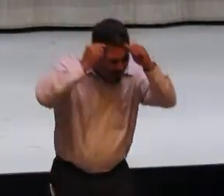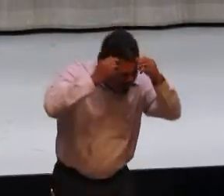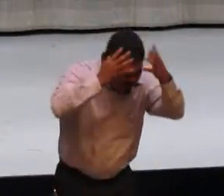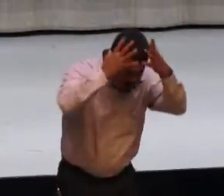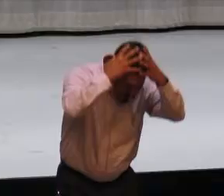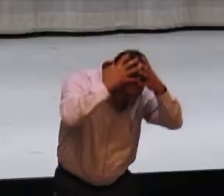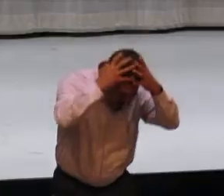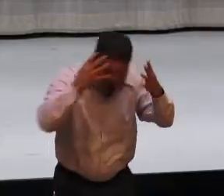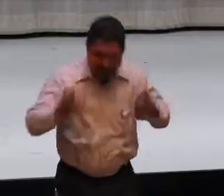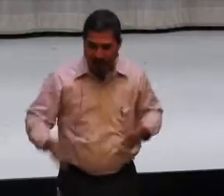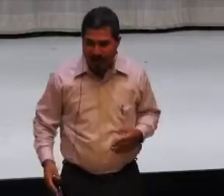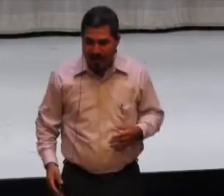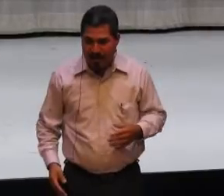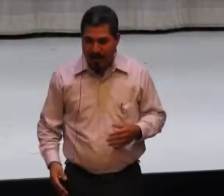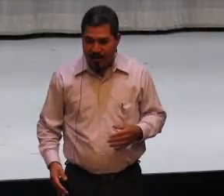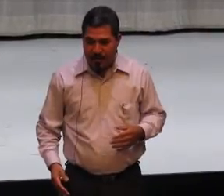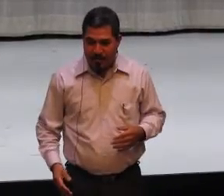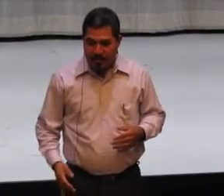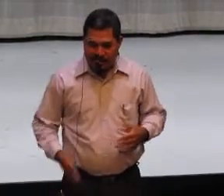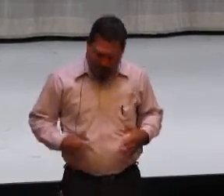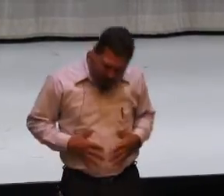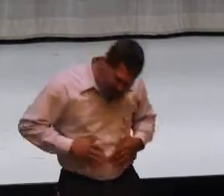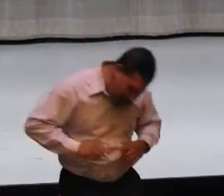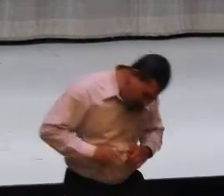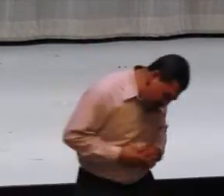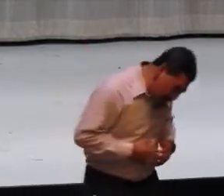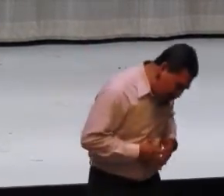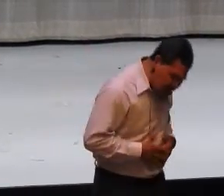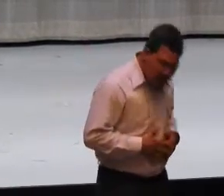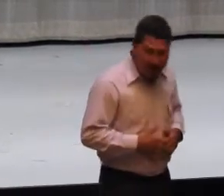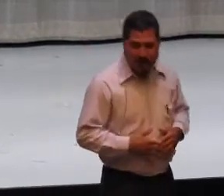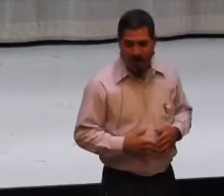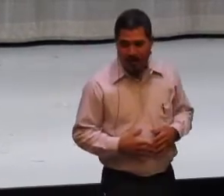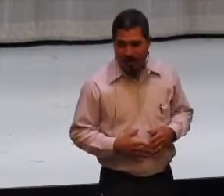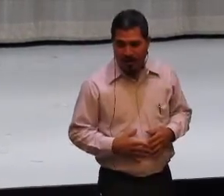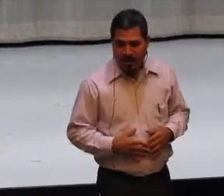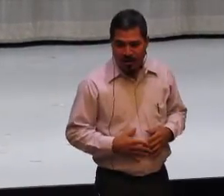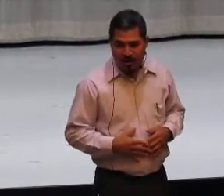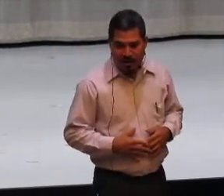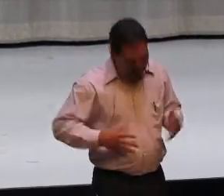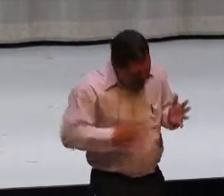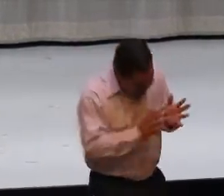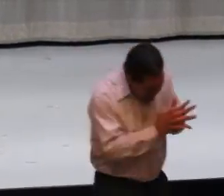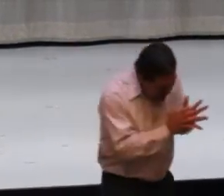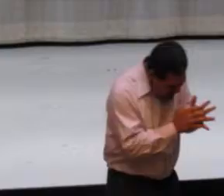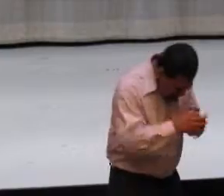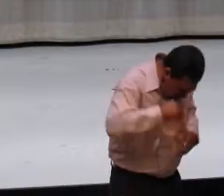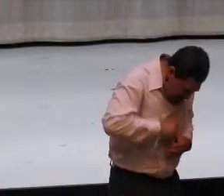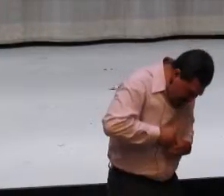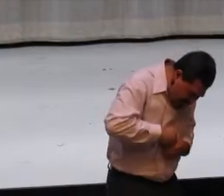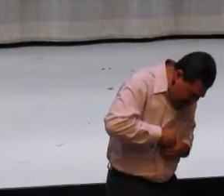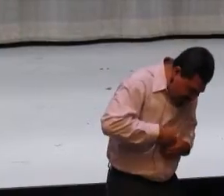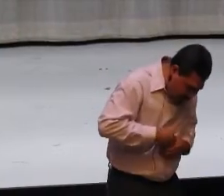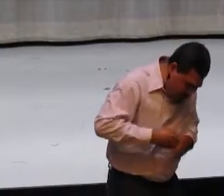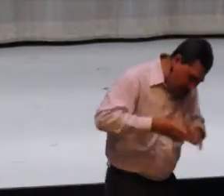cabeza nos duele, que el estómago nos duele, y que el cáncer nos llega adentro y nos